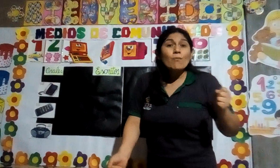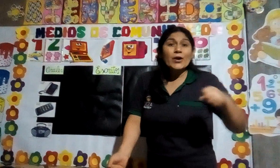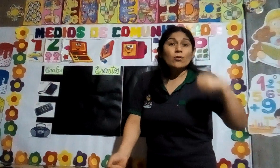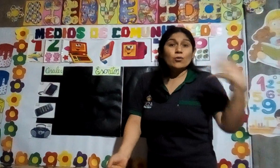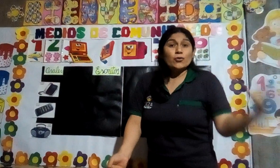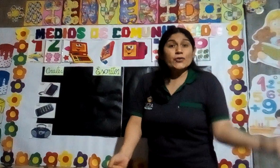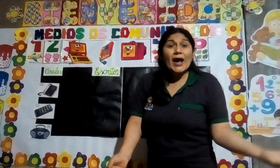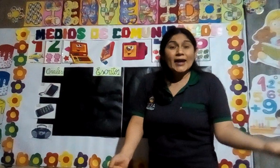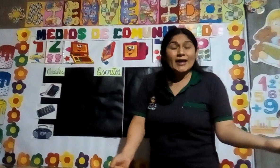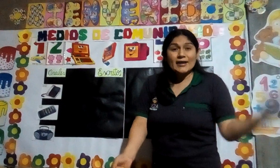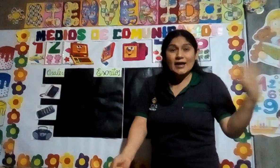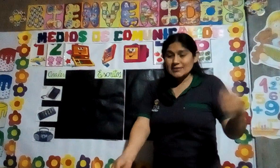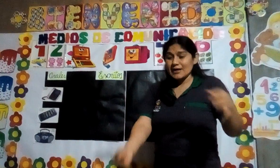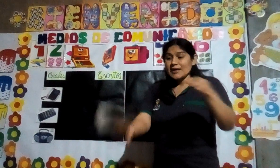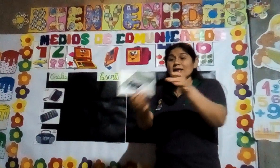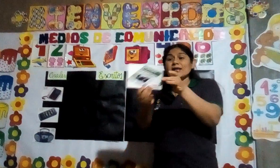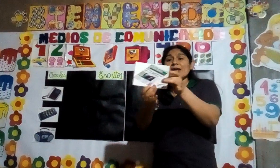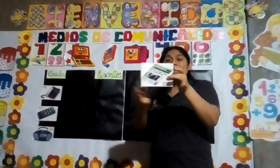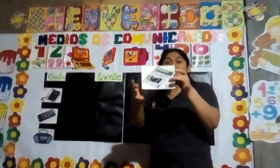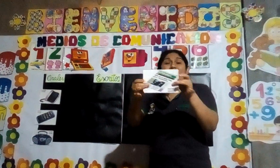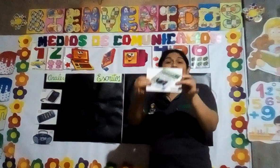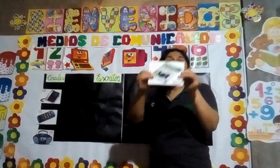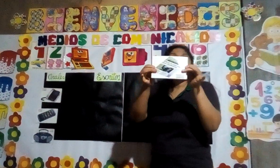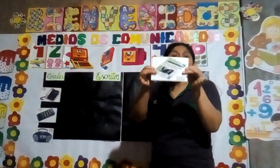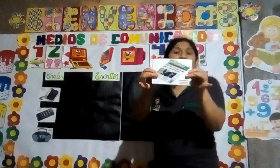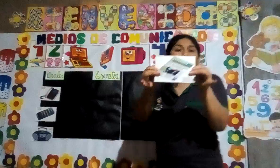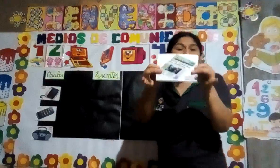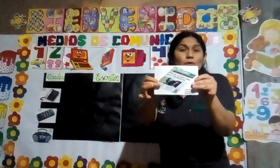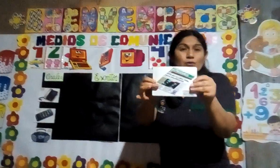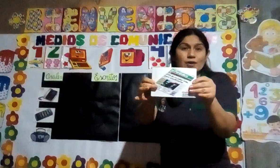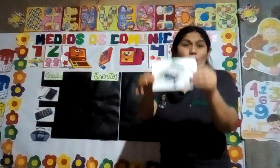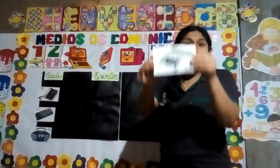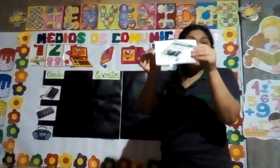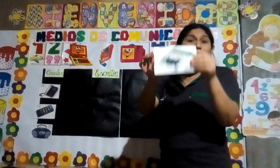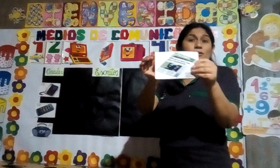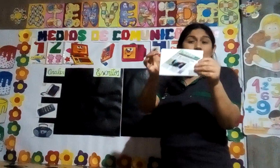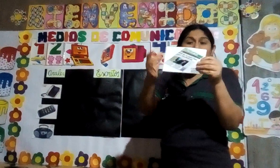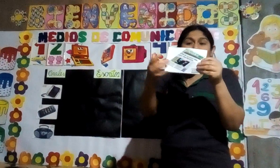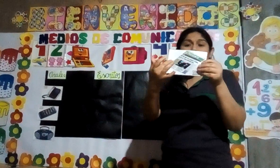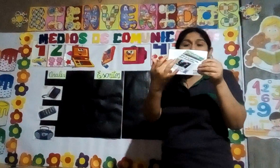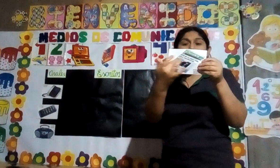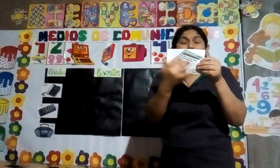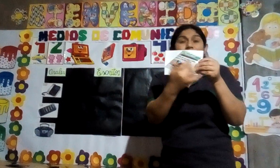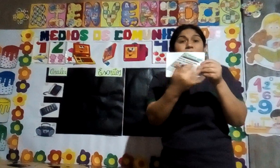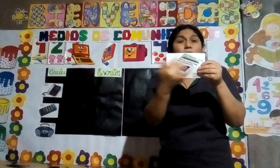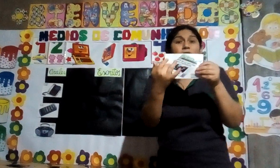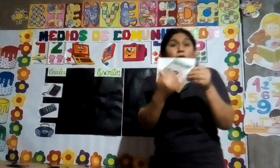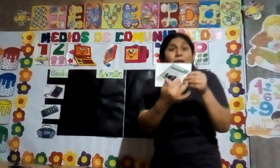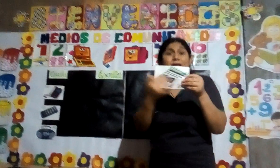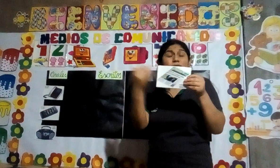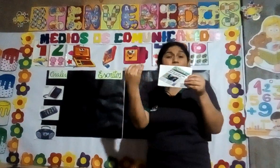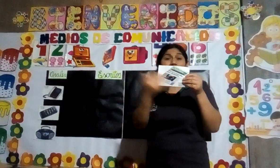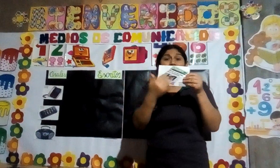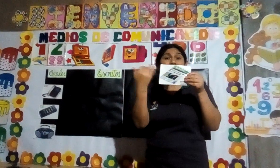compran o lo traen en casa, que es el periódico. Por medio del periódico yo me entero de todas las noticias que